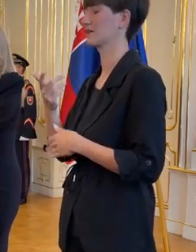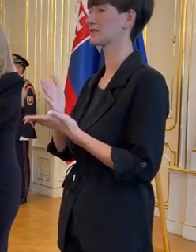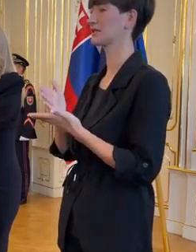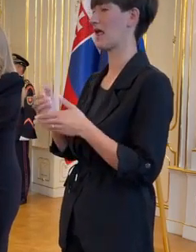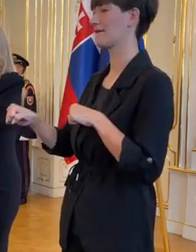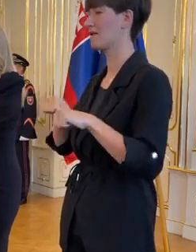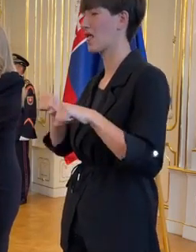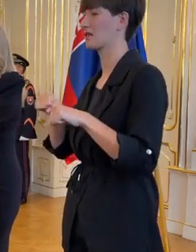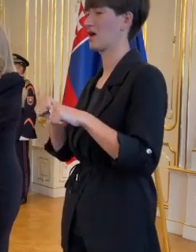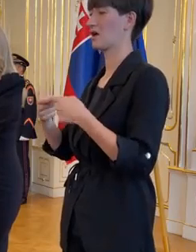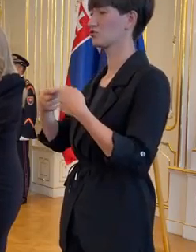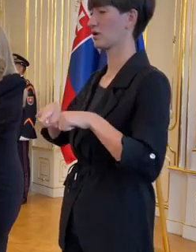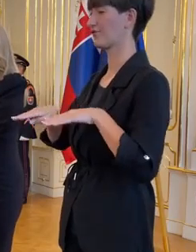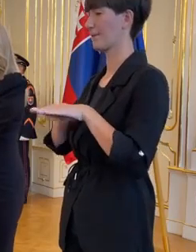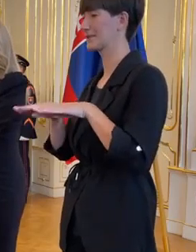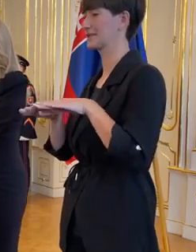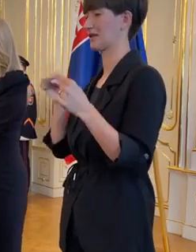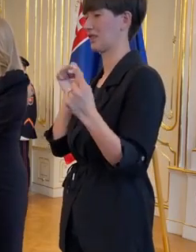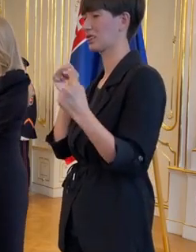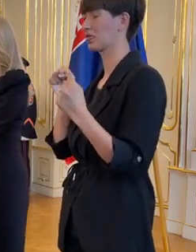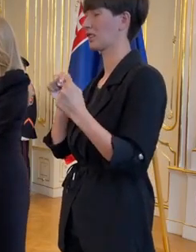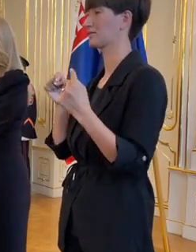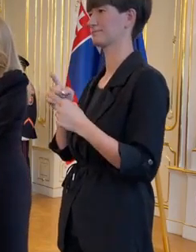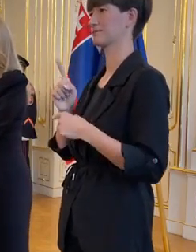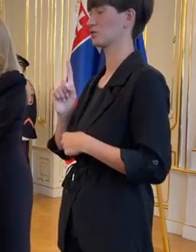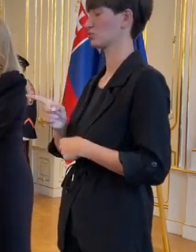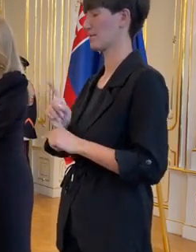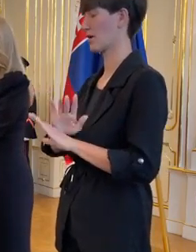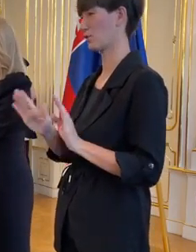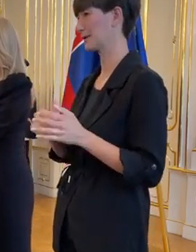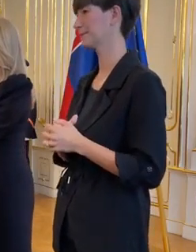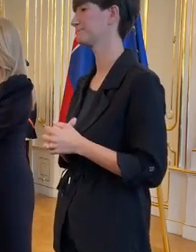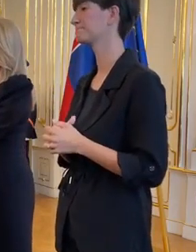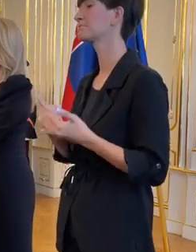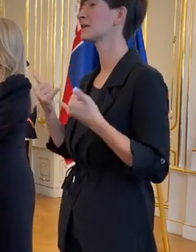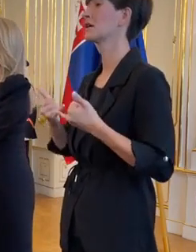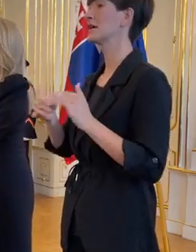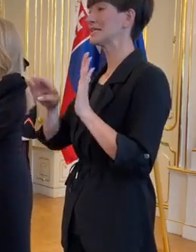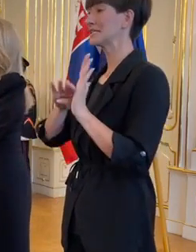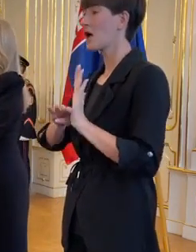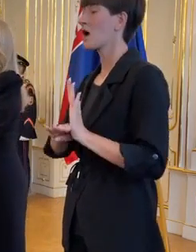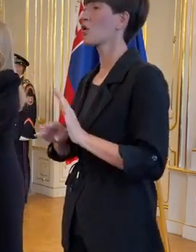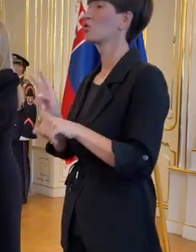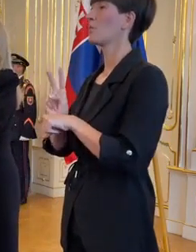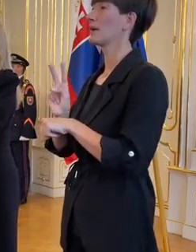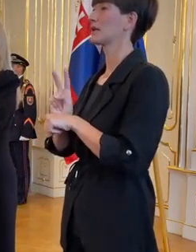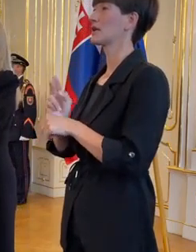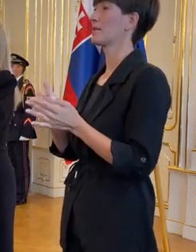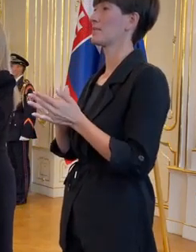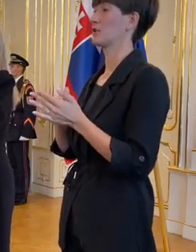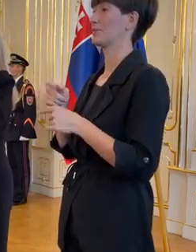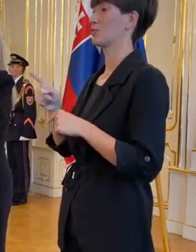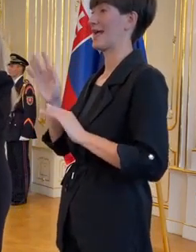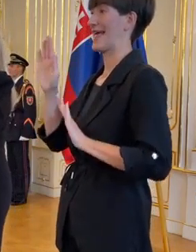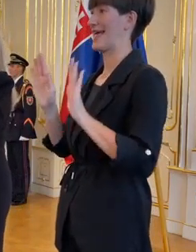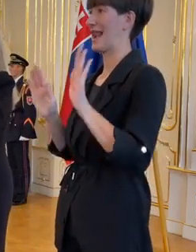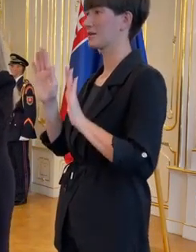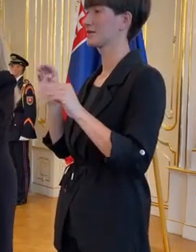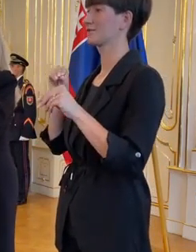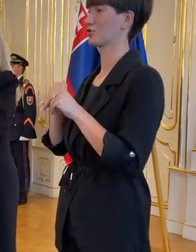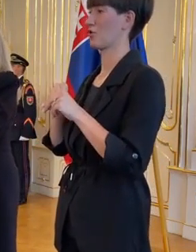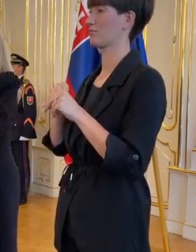nevedú. Navyše v čase, keď na akýkoľvek zákon alebo opatrenie budete potrebovať aj hlasy svojich politických